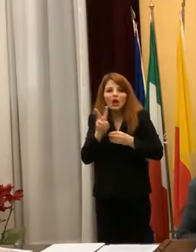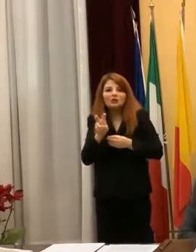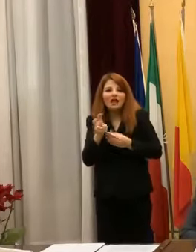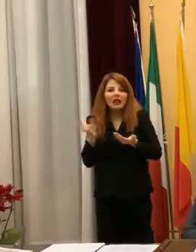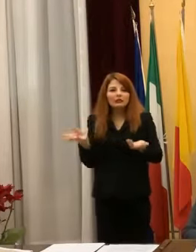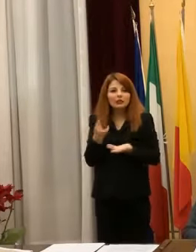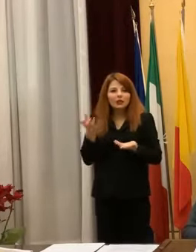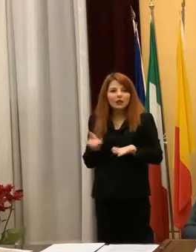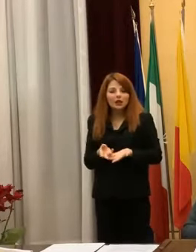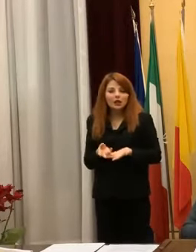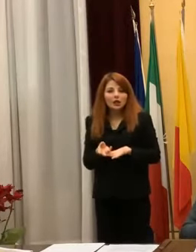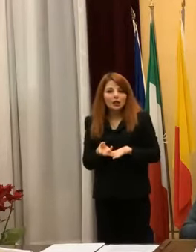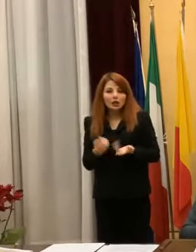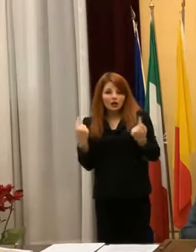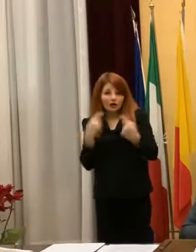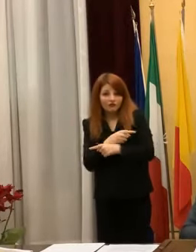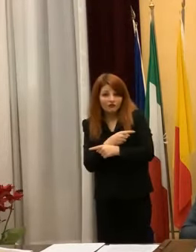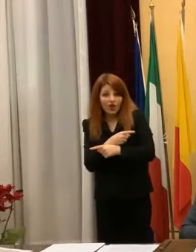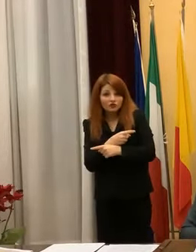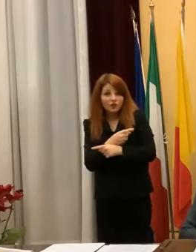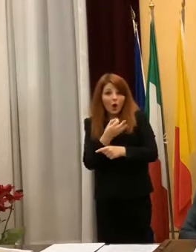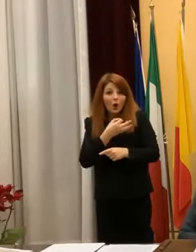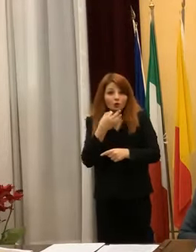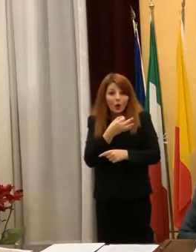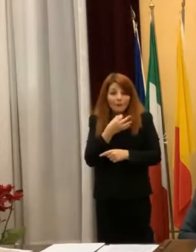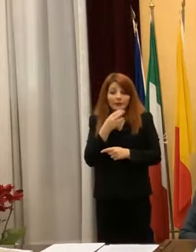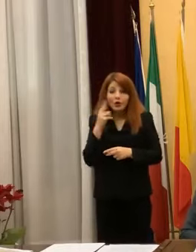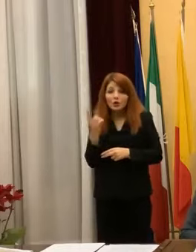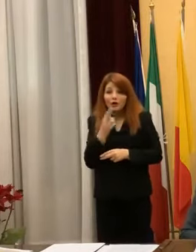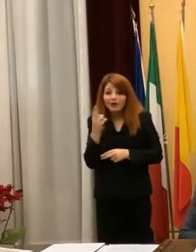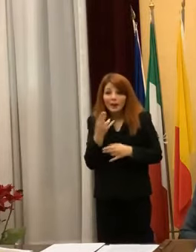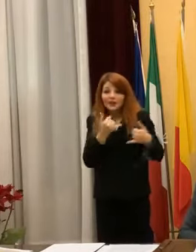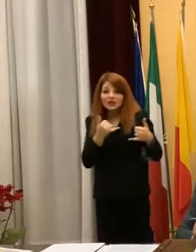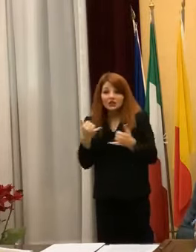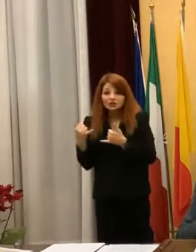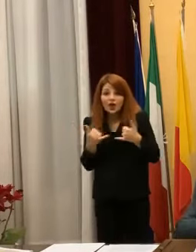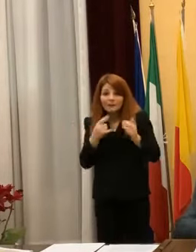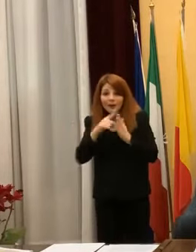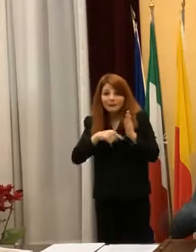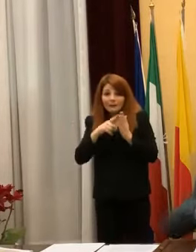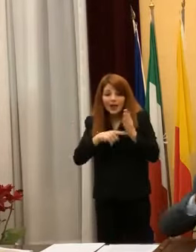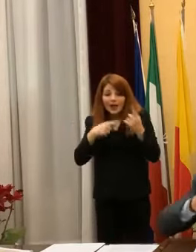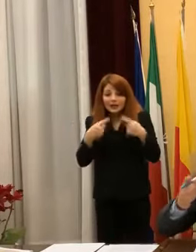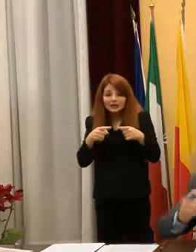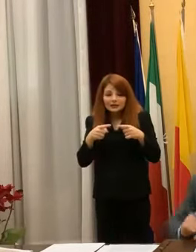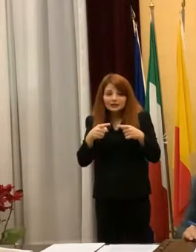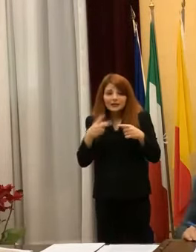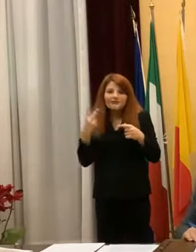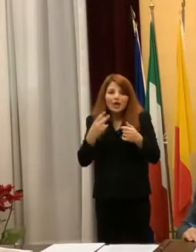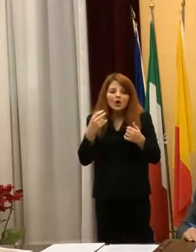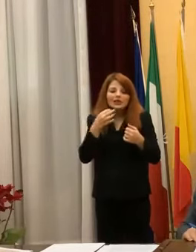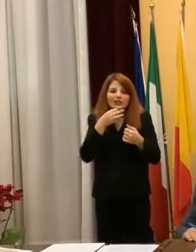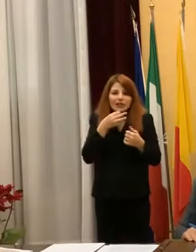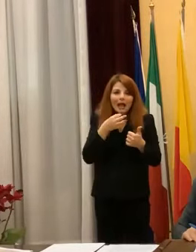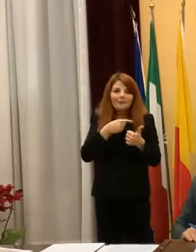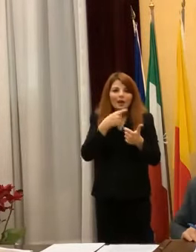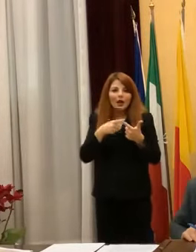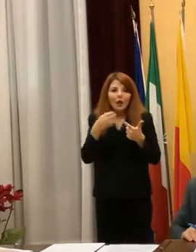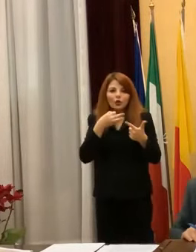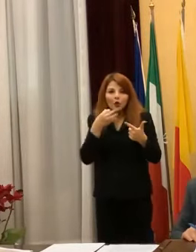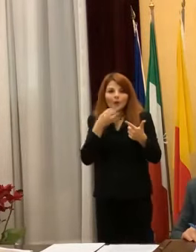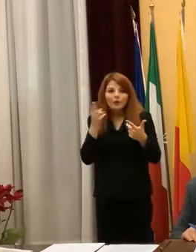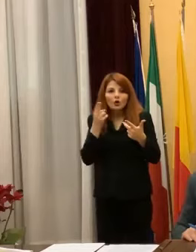di ottobre, novembre e dicembre sostanzialmente, anzi settembre, ottobre, novembre e dicembre, si arriva a 200